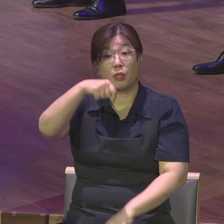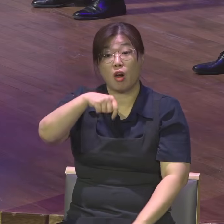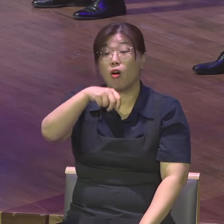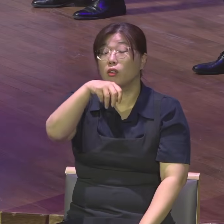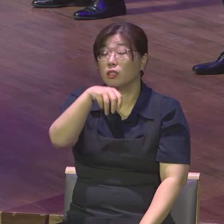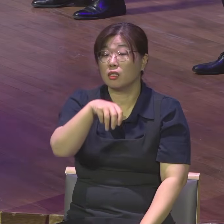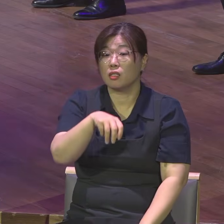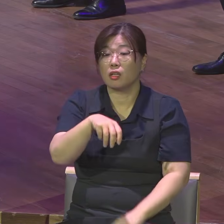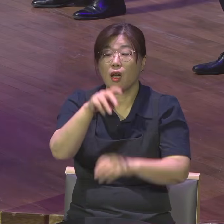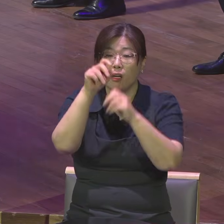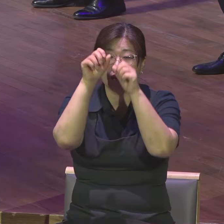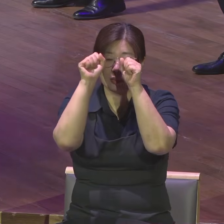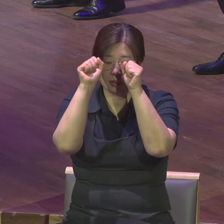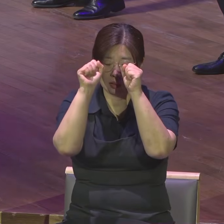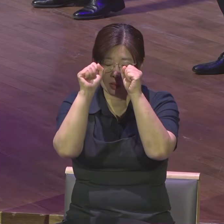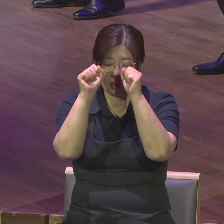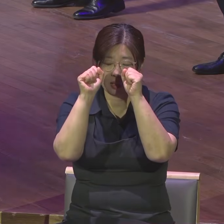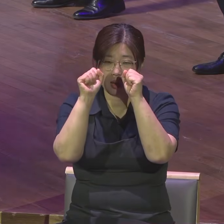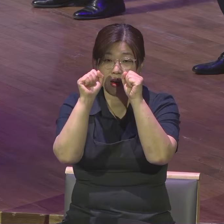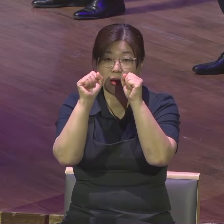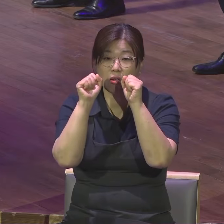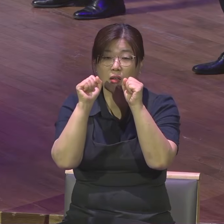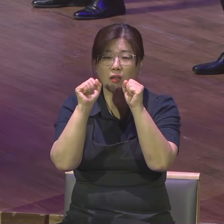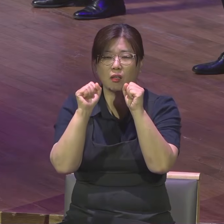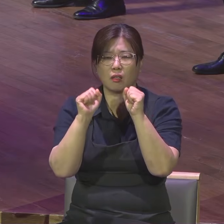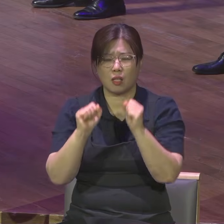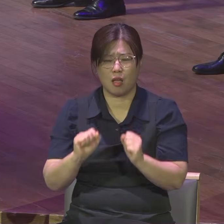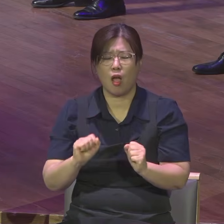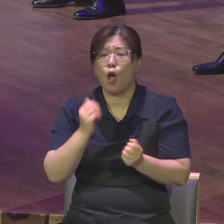주님 여기 계시기에